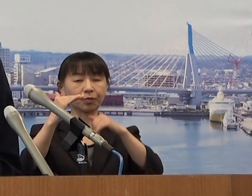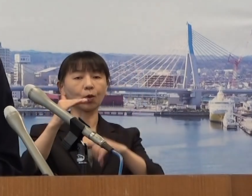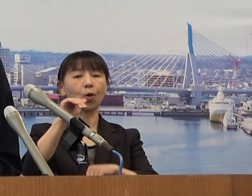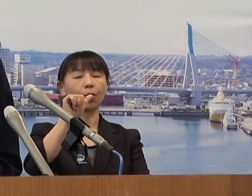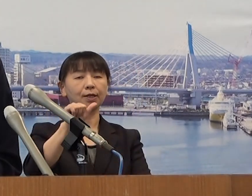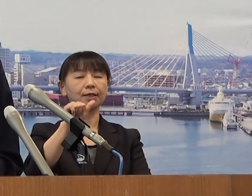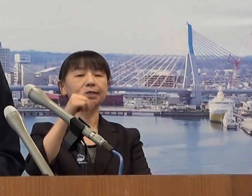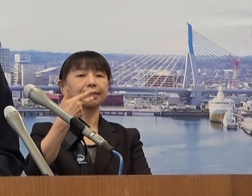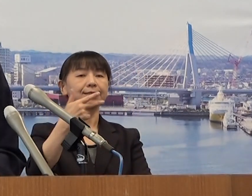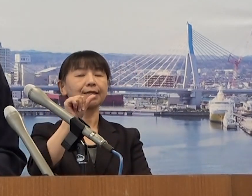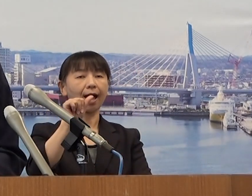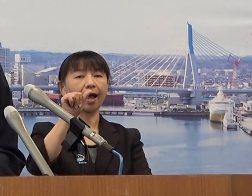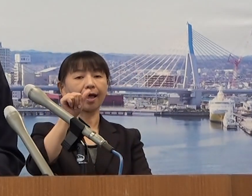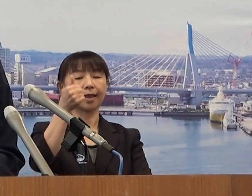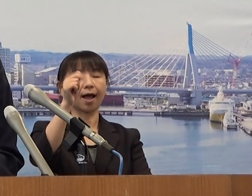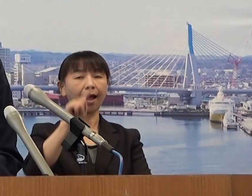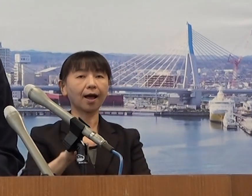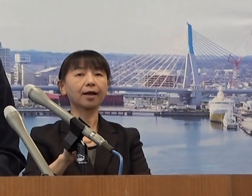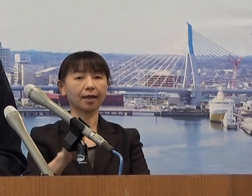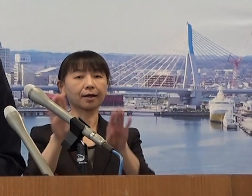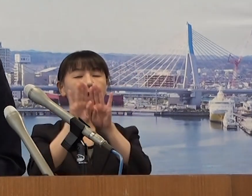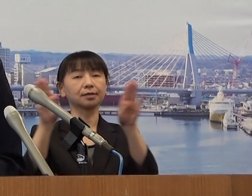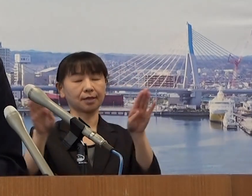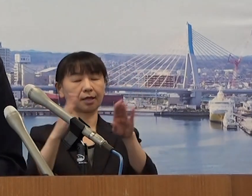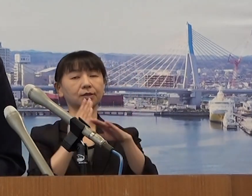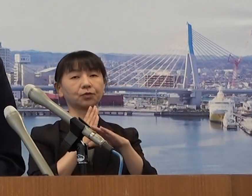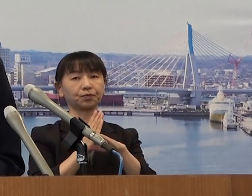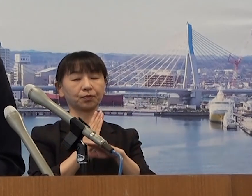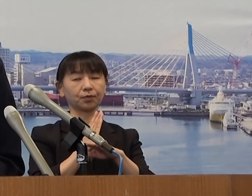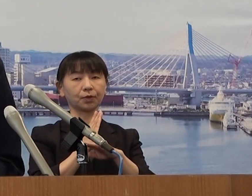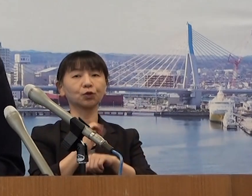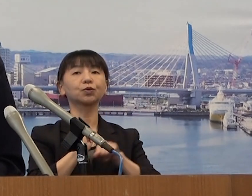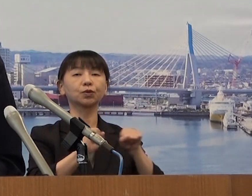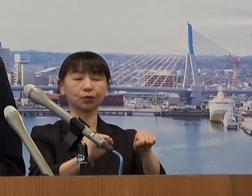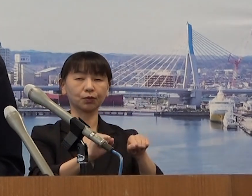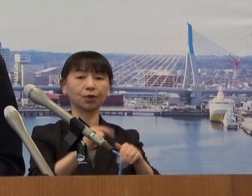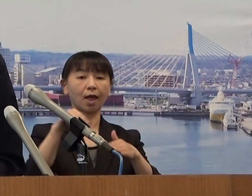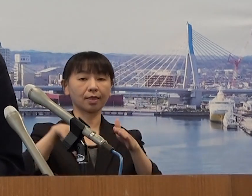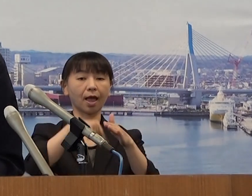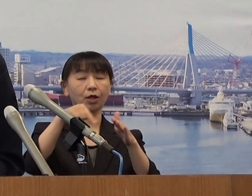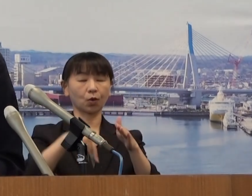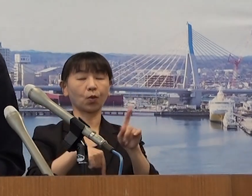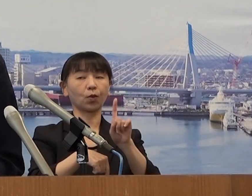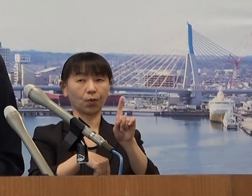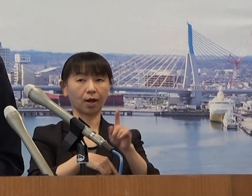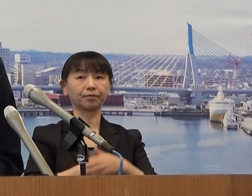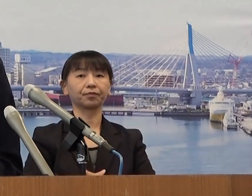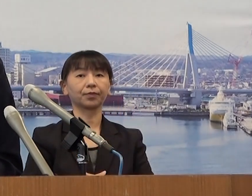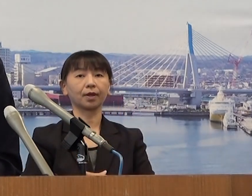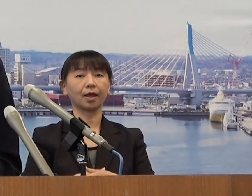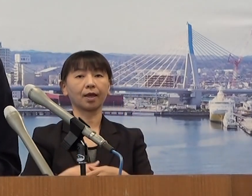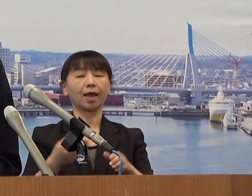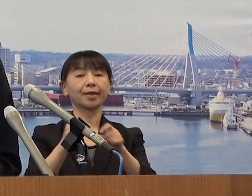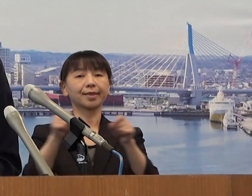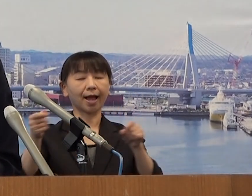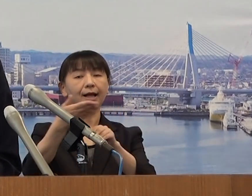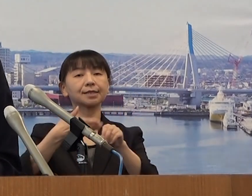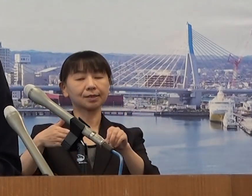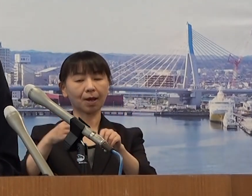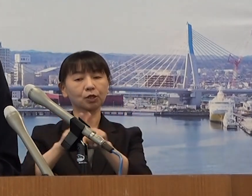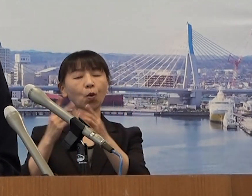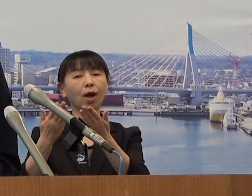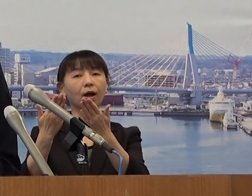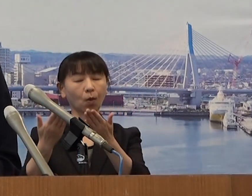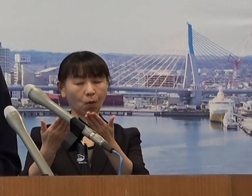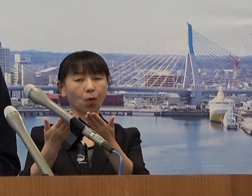。当日のプログラムの主な内容といたしましては、長島小学校の児童による